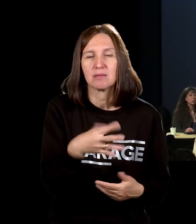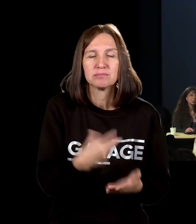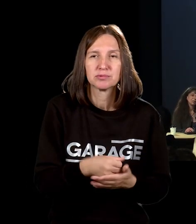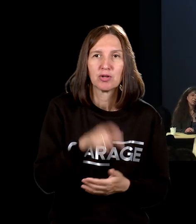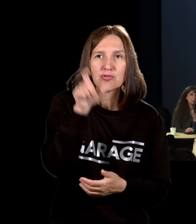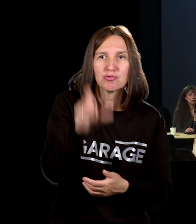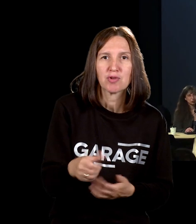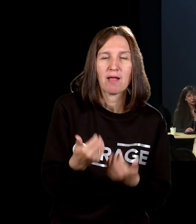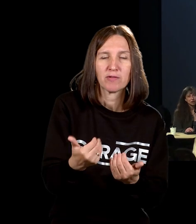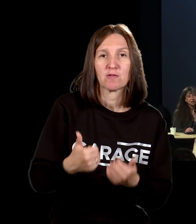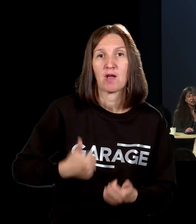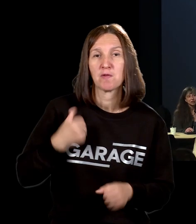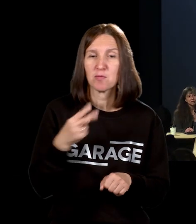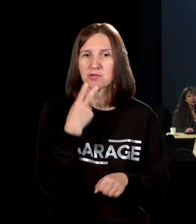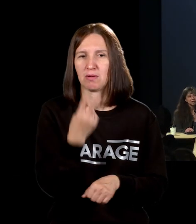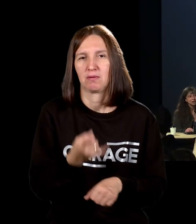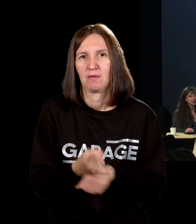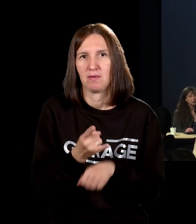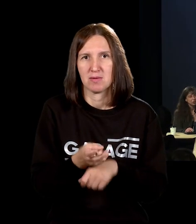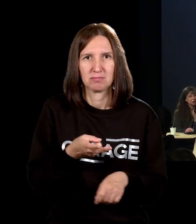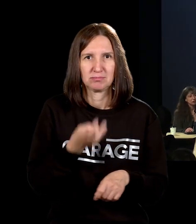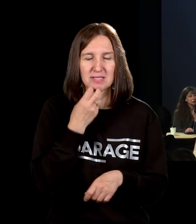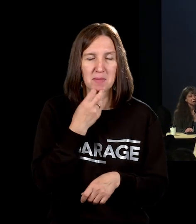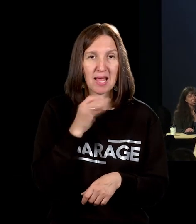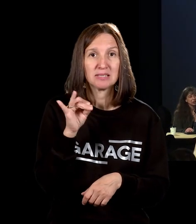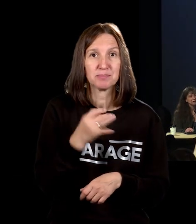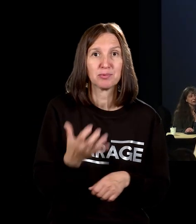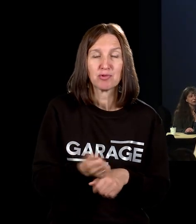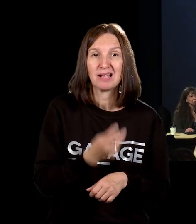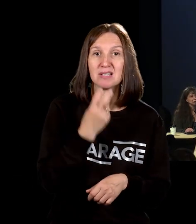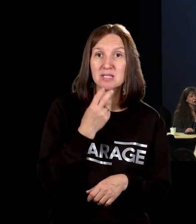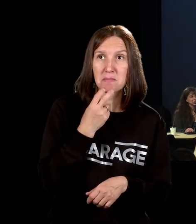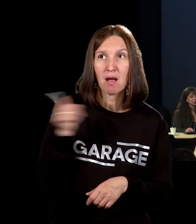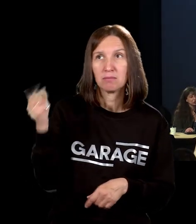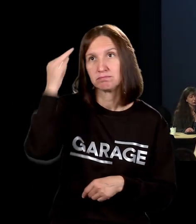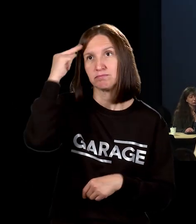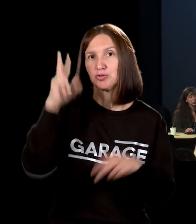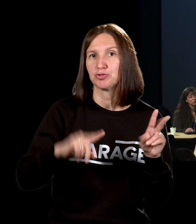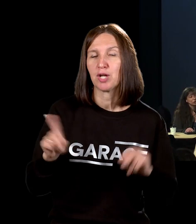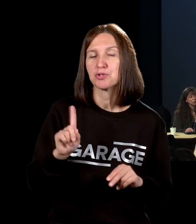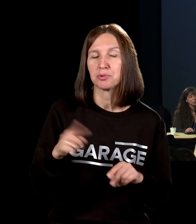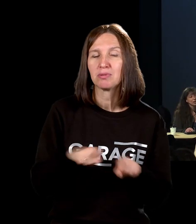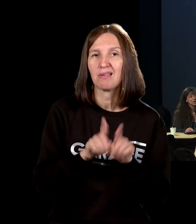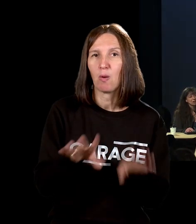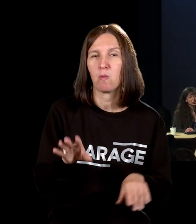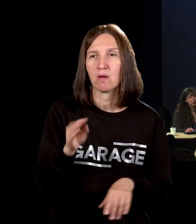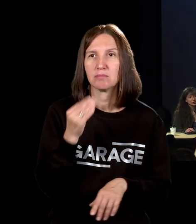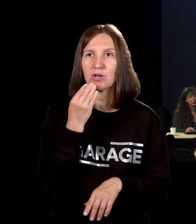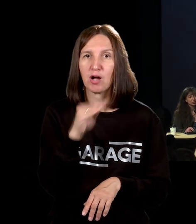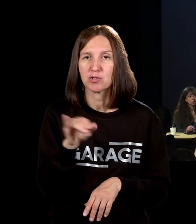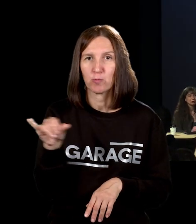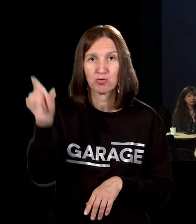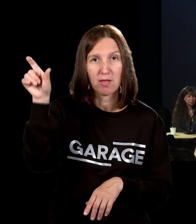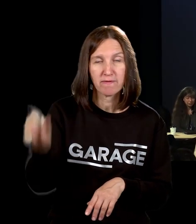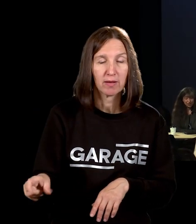и над ними можно смеяться. И смех – это одно из тех свойств как бы, в